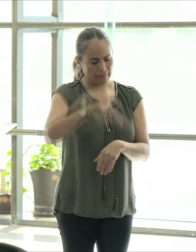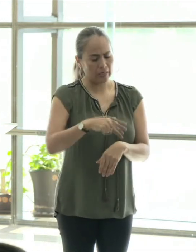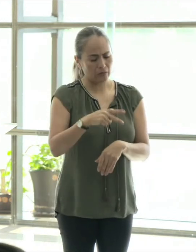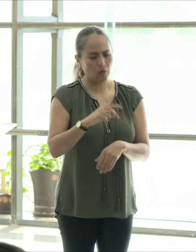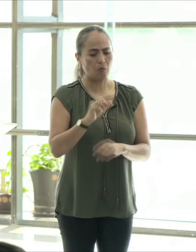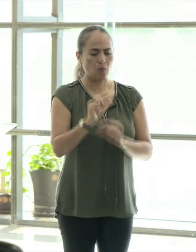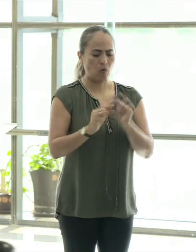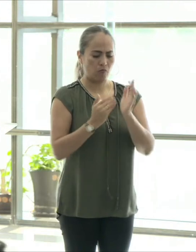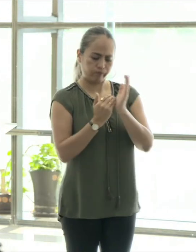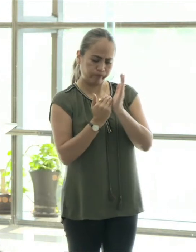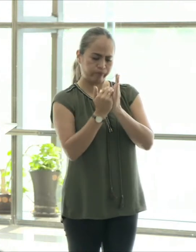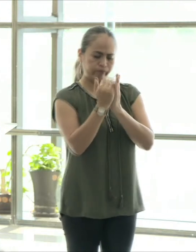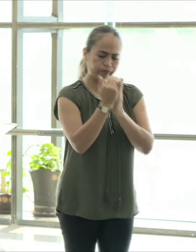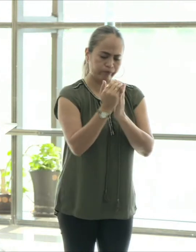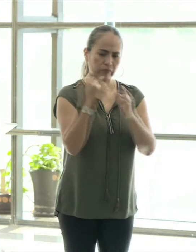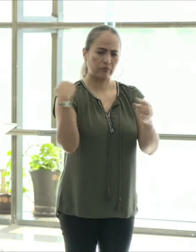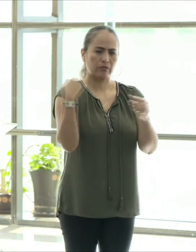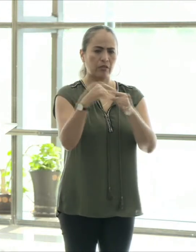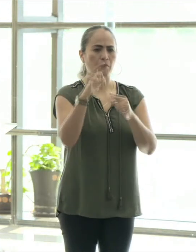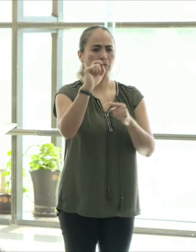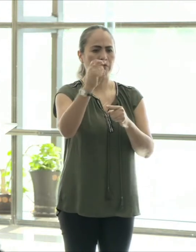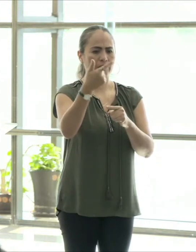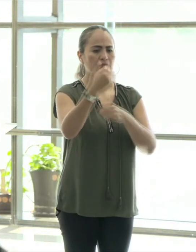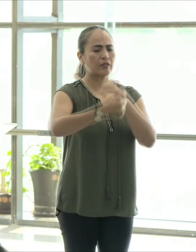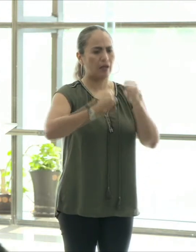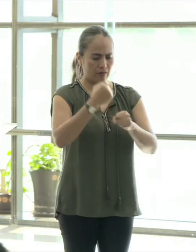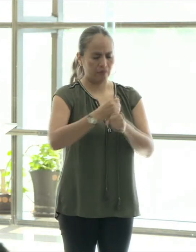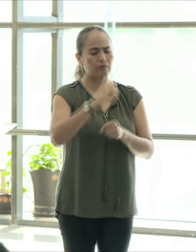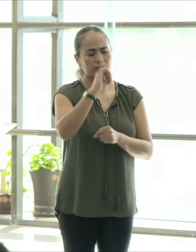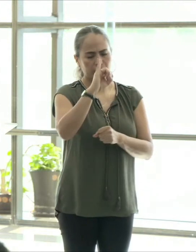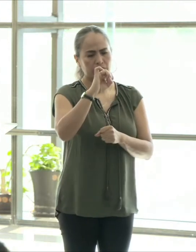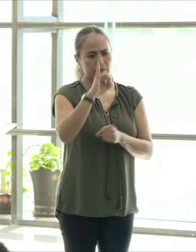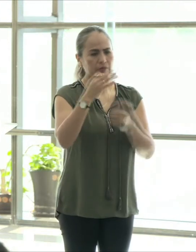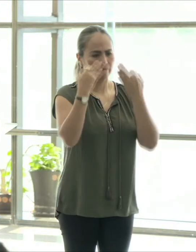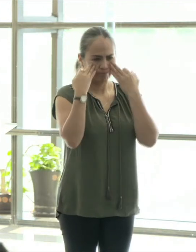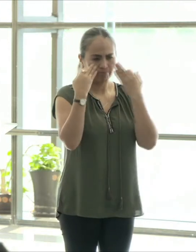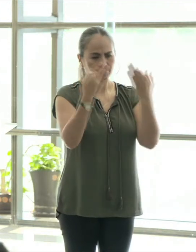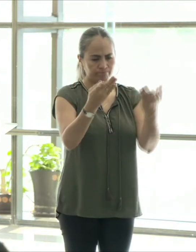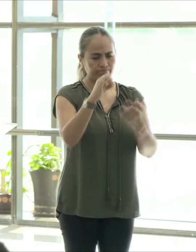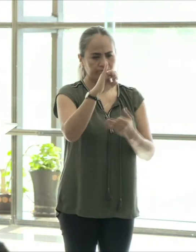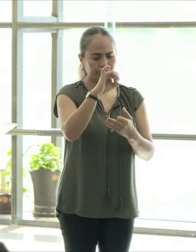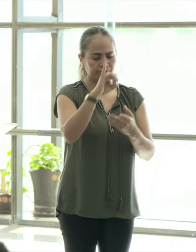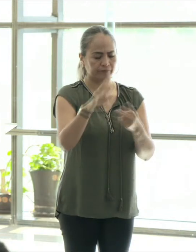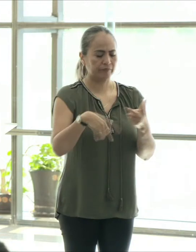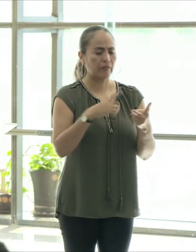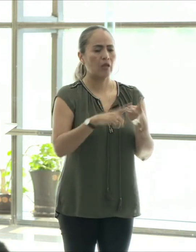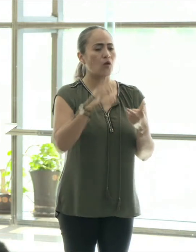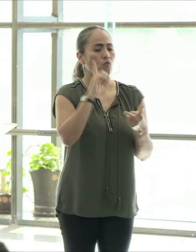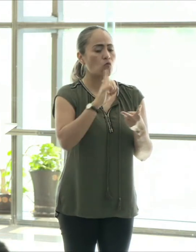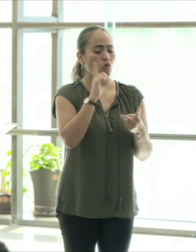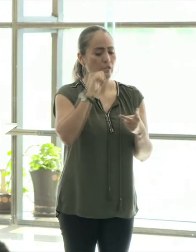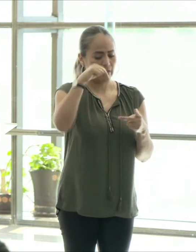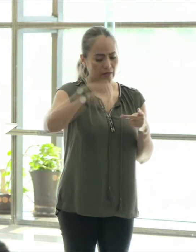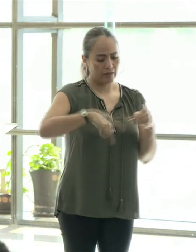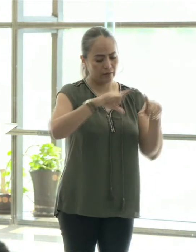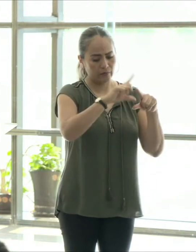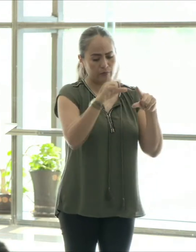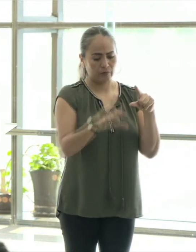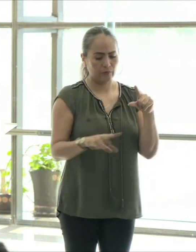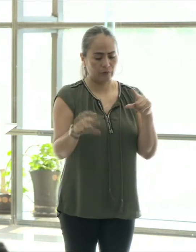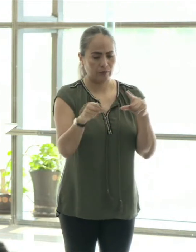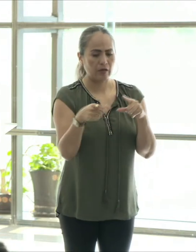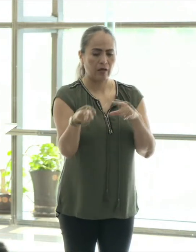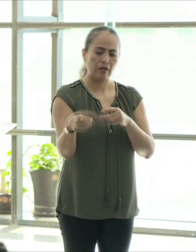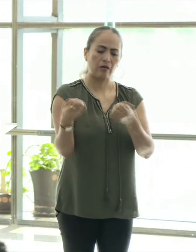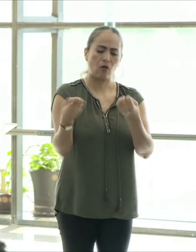en los últimos 27 años eso sí lo hemos venido viendo no en un incremento las mujeres en el país se ocupan